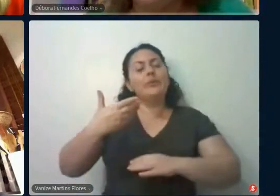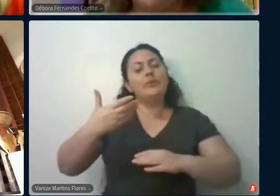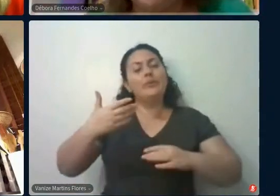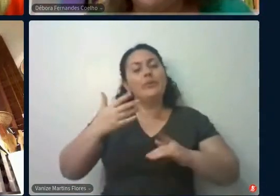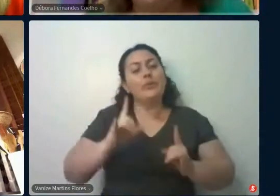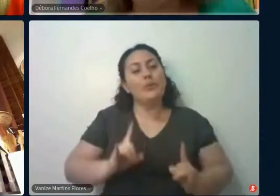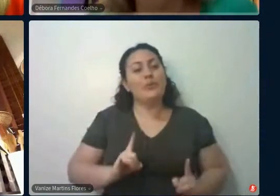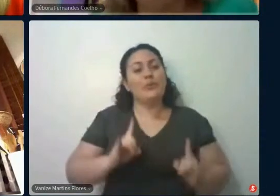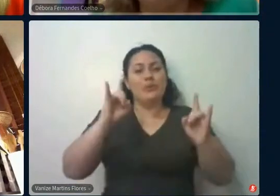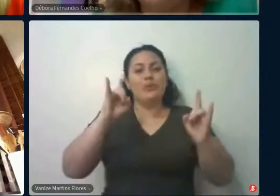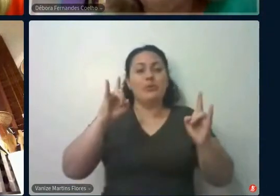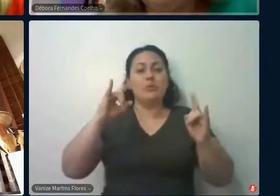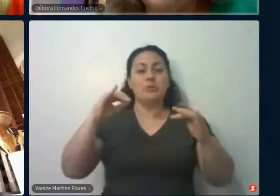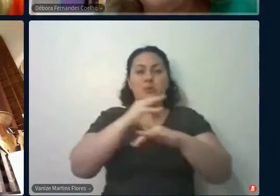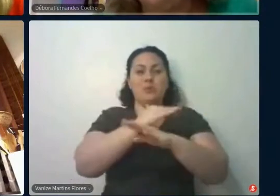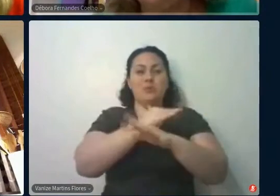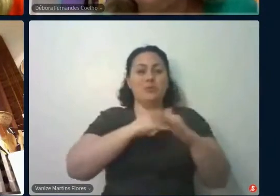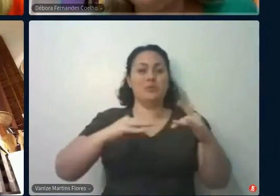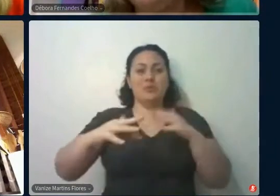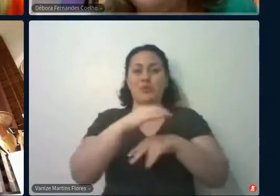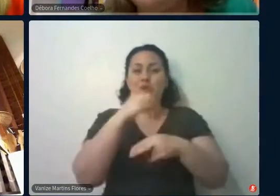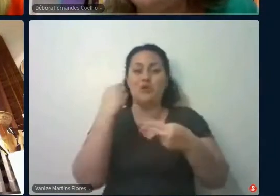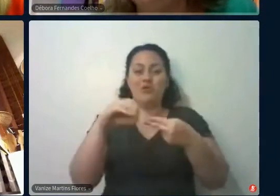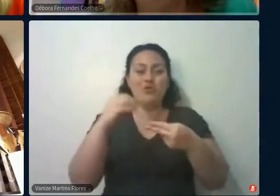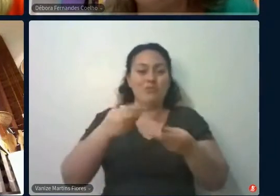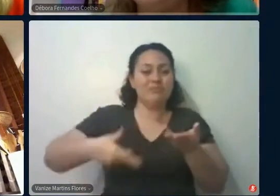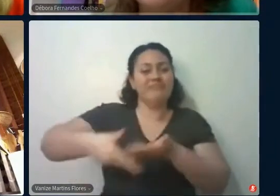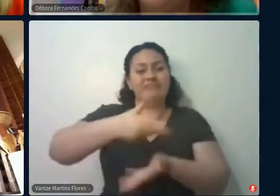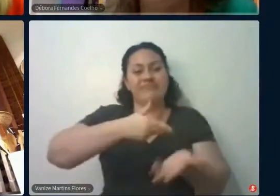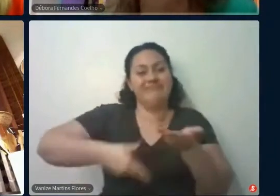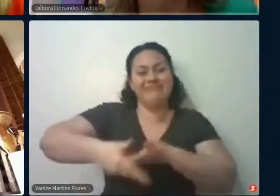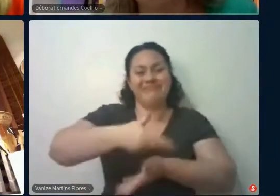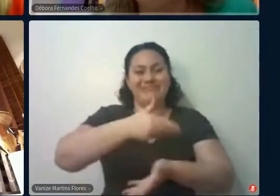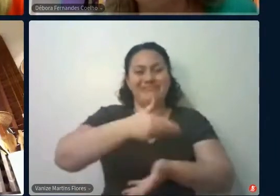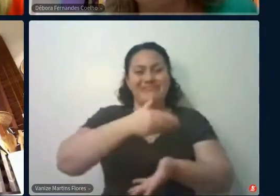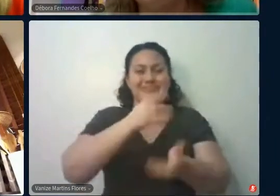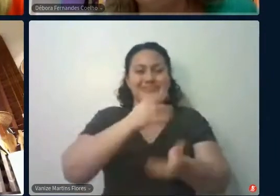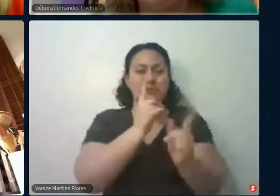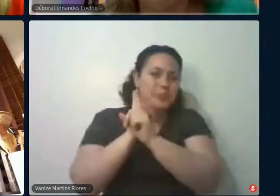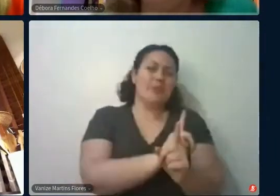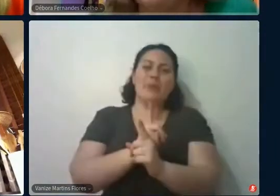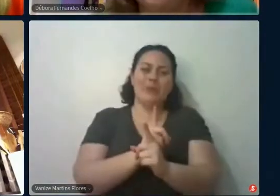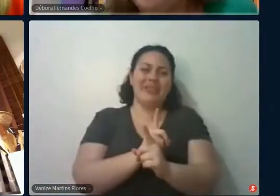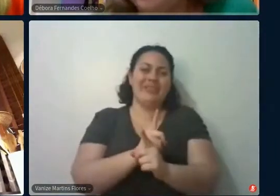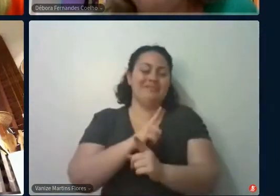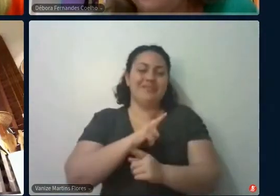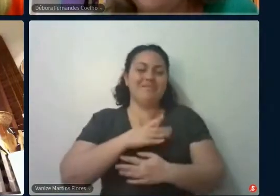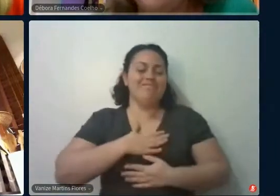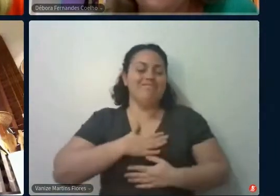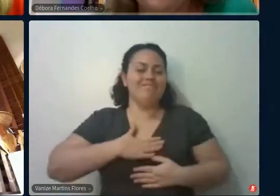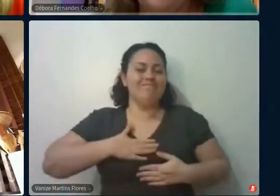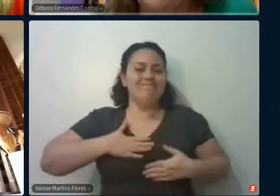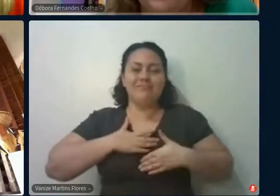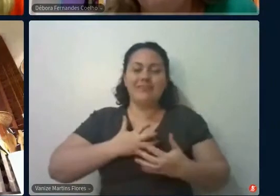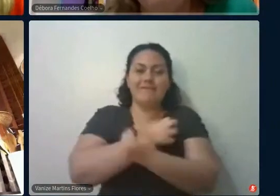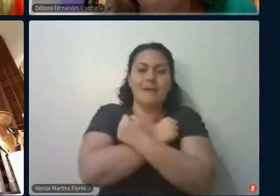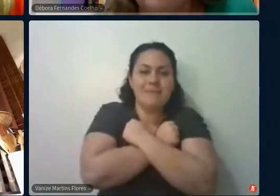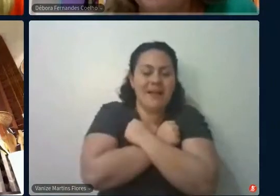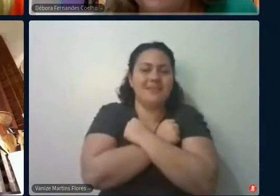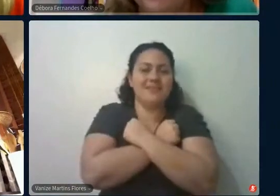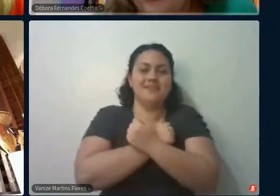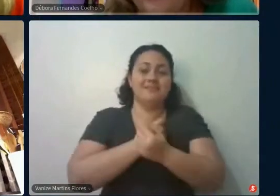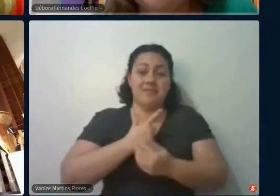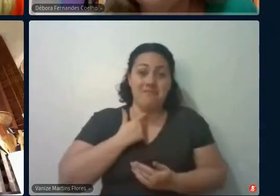estivessem cheios e que a gente pudesse estar transitando lá dentro, se encontrando, a vontade de se abraçar, ela é uma